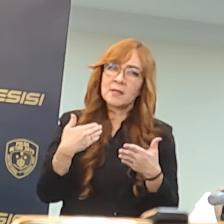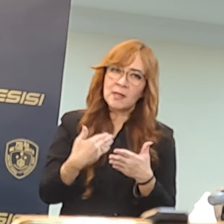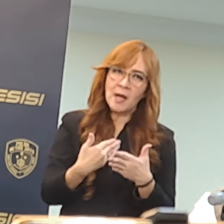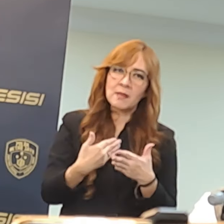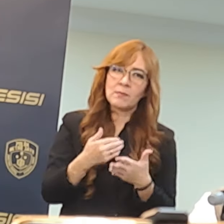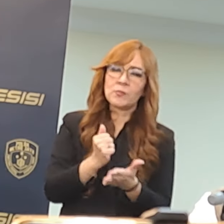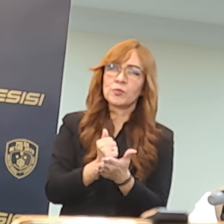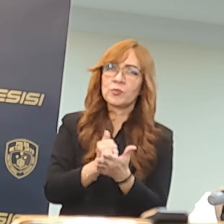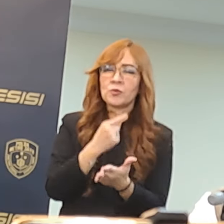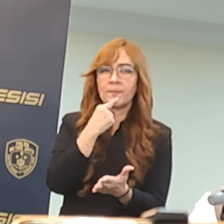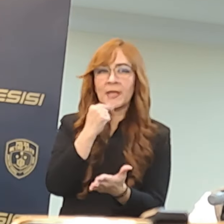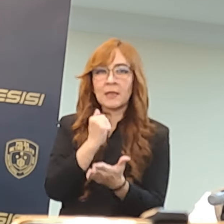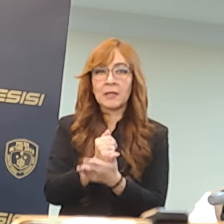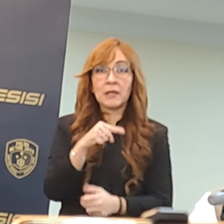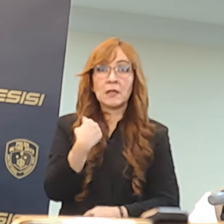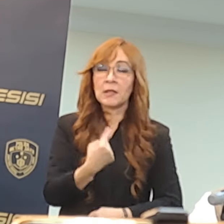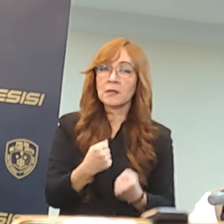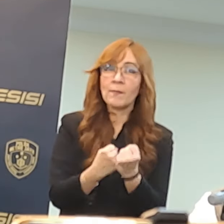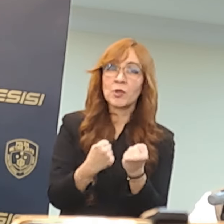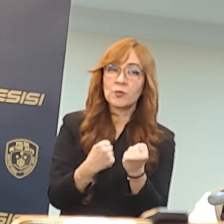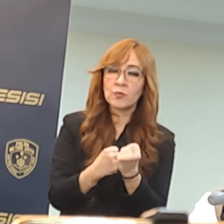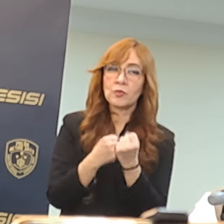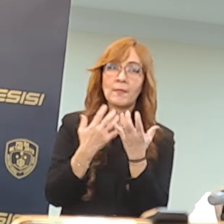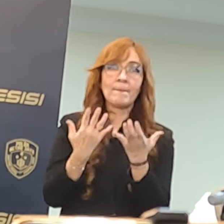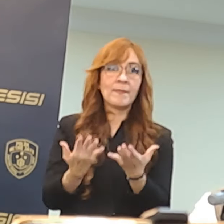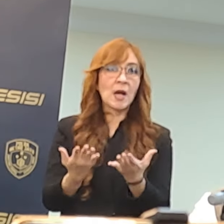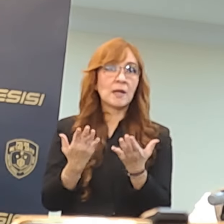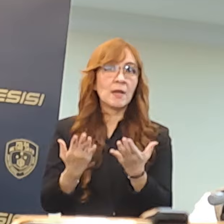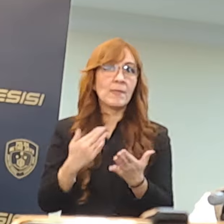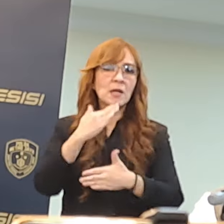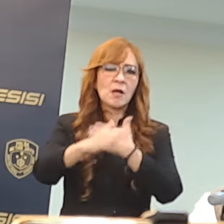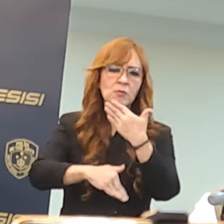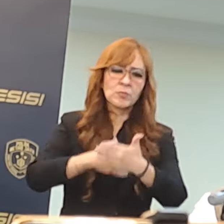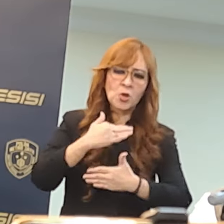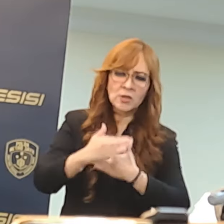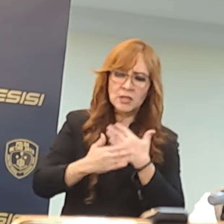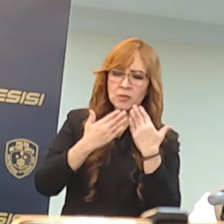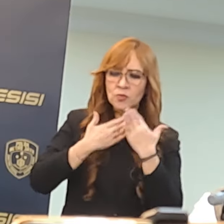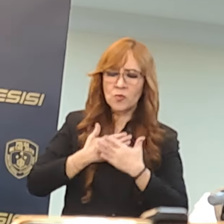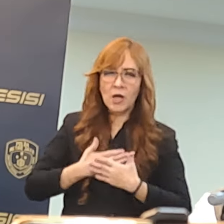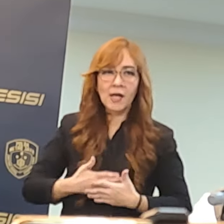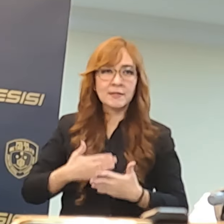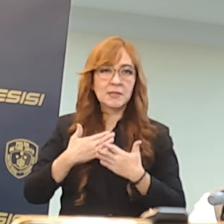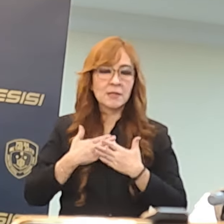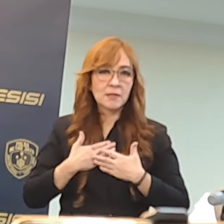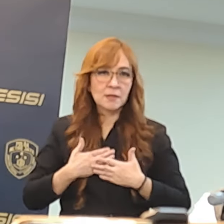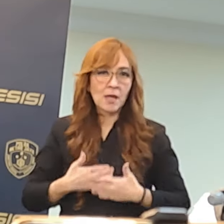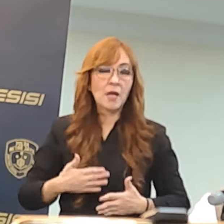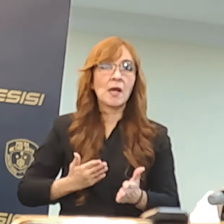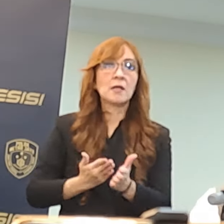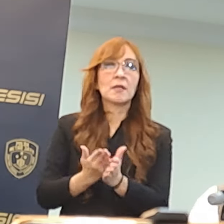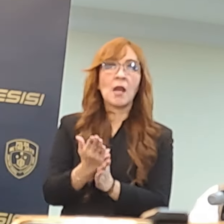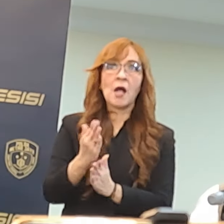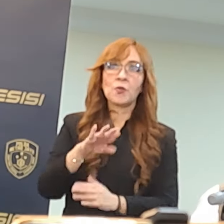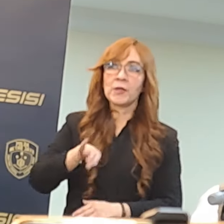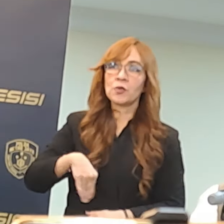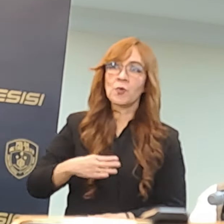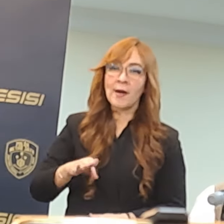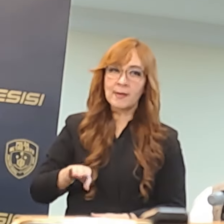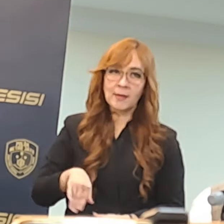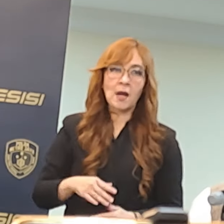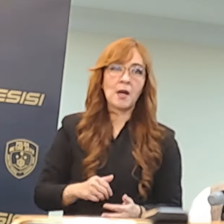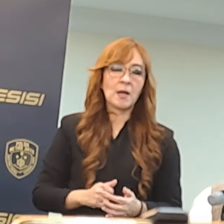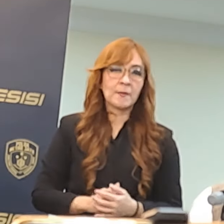menjadi sangat penting kita mendukung bagaimana proses duka cita yang sedang dilalui oleh keluarga.